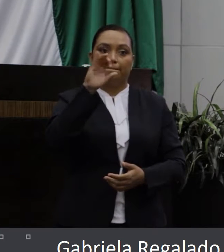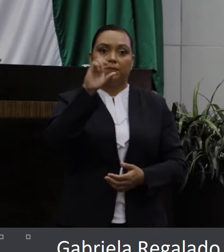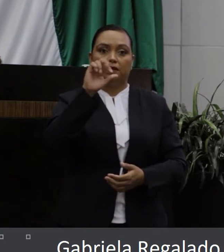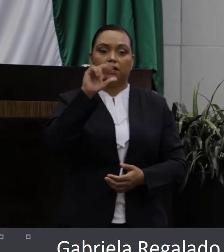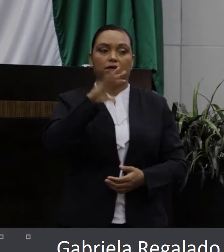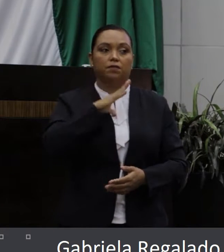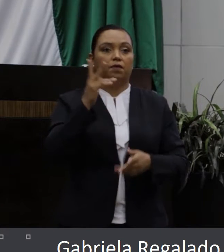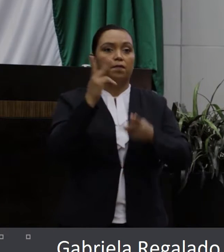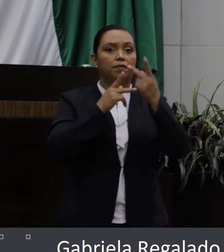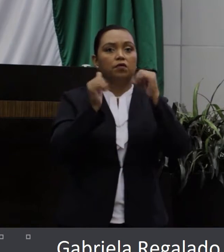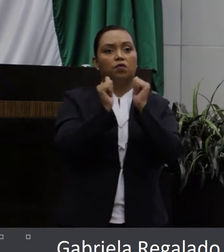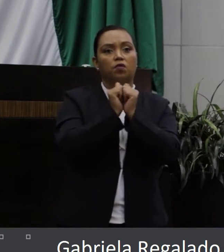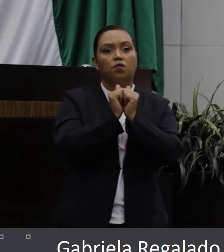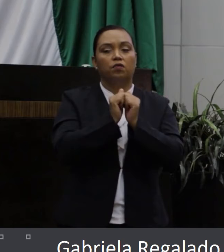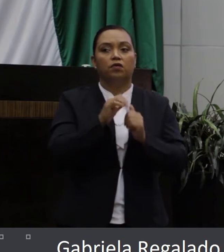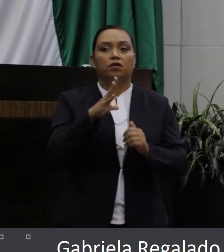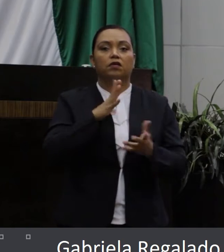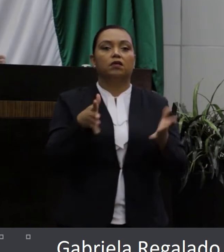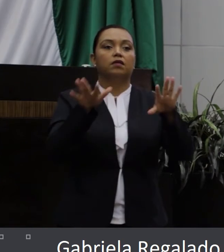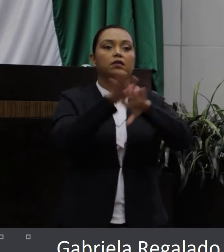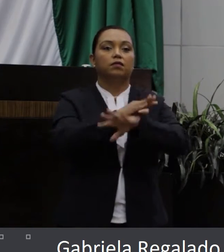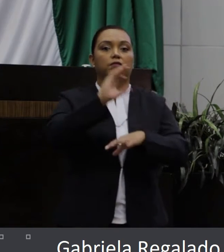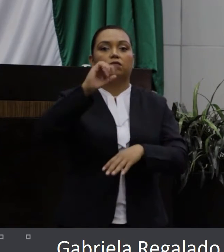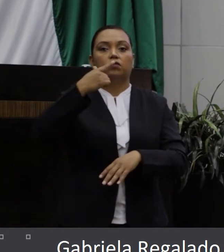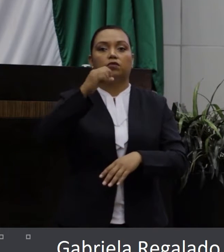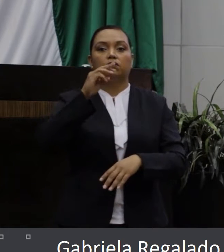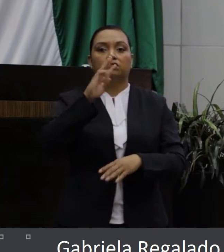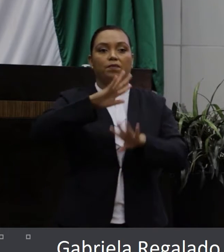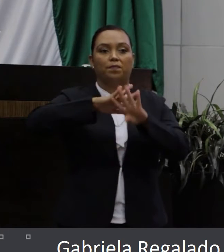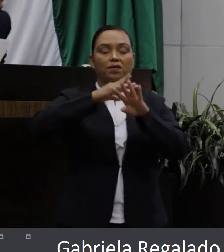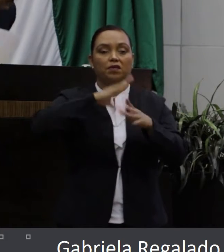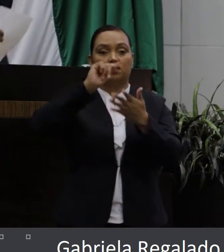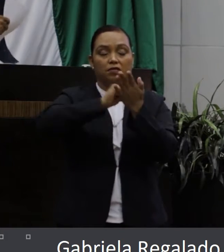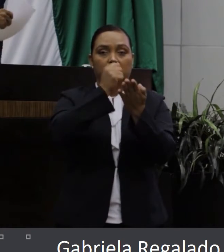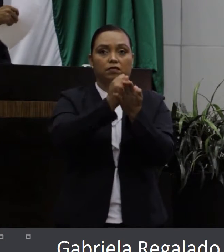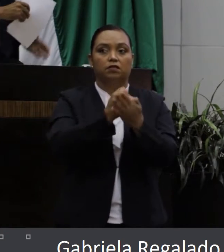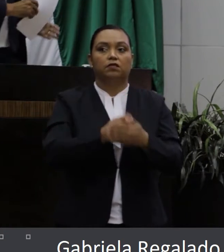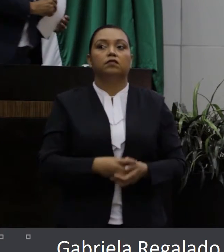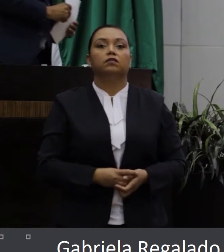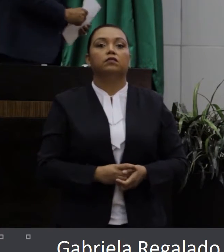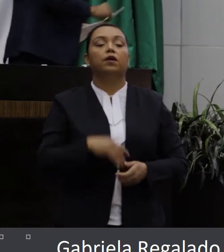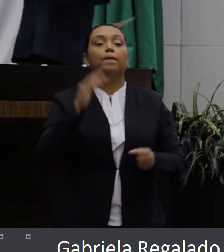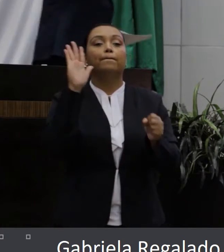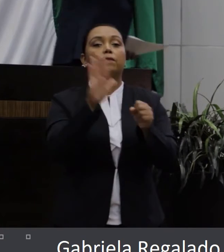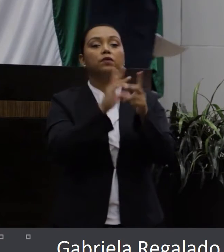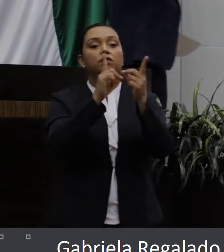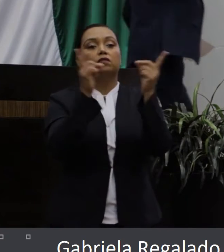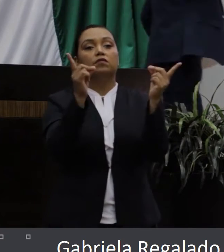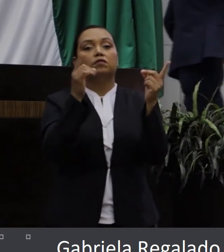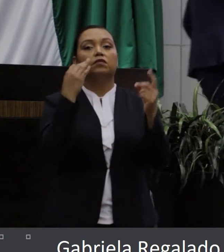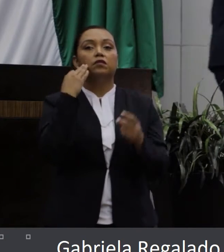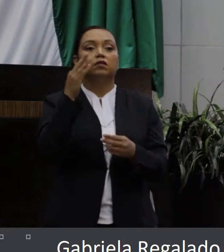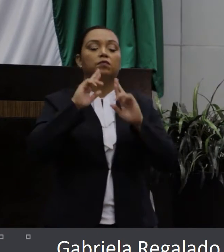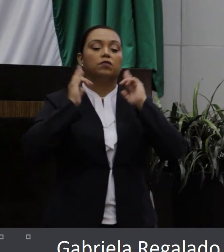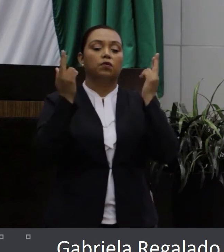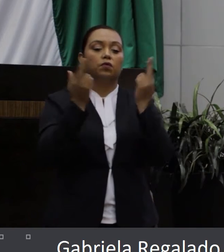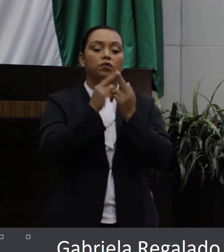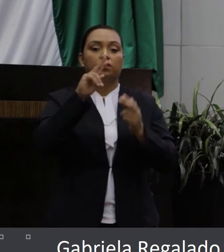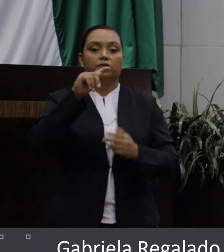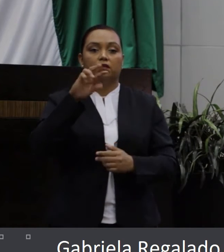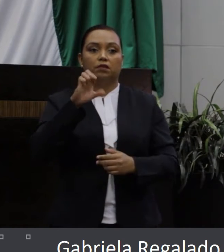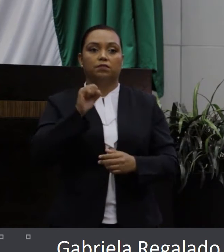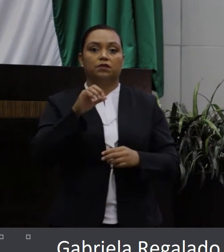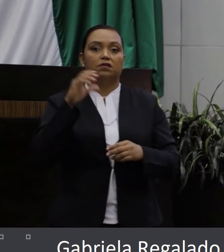aterrice completa, cambiando los códigos penales en Tamaulipas. Ya que en diferentes momentos me he reunido con las víctimas de